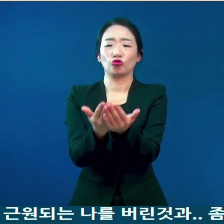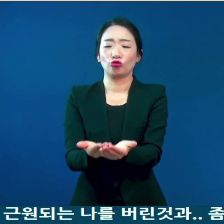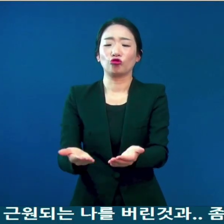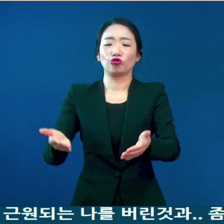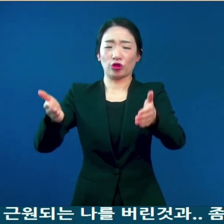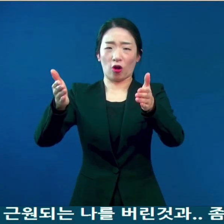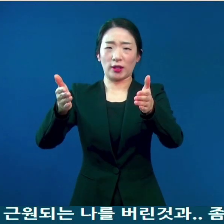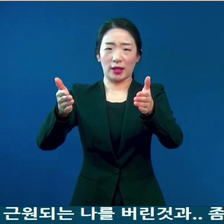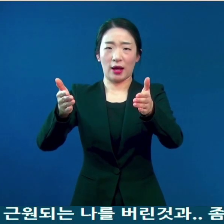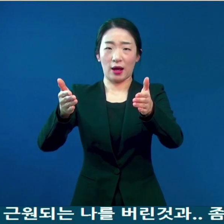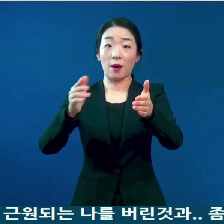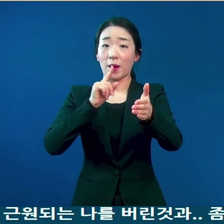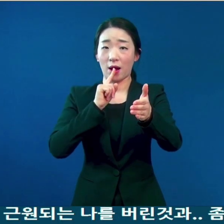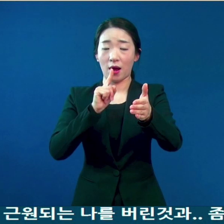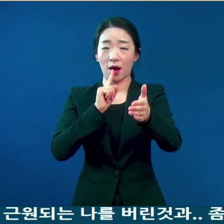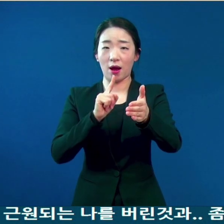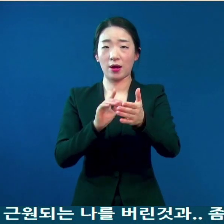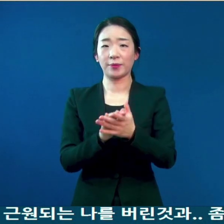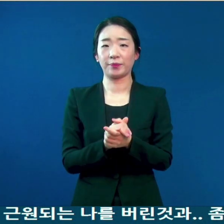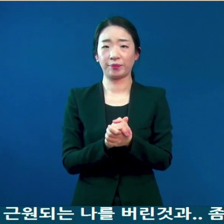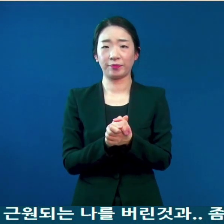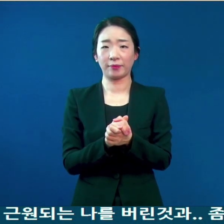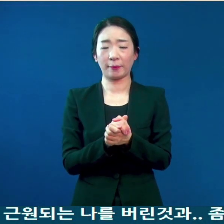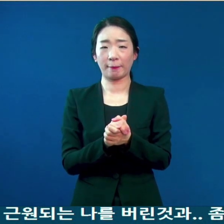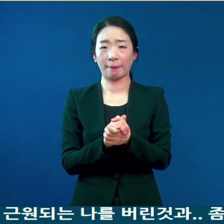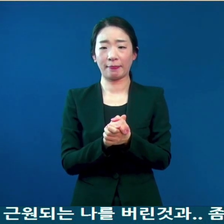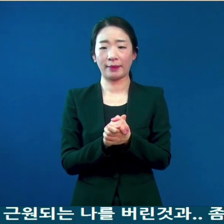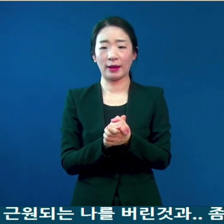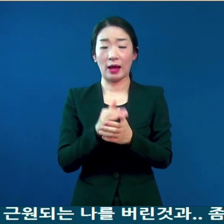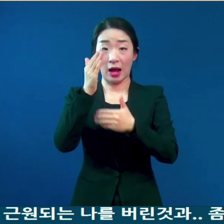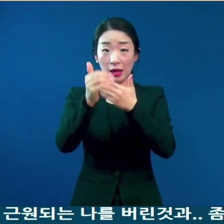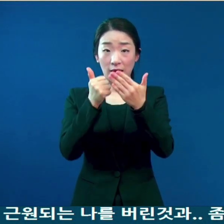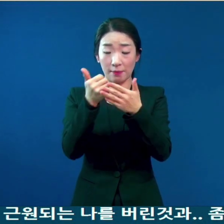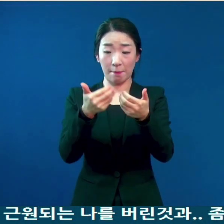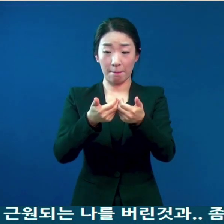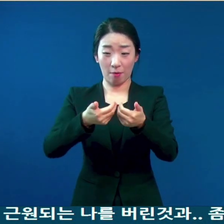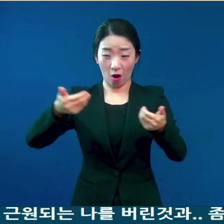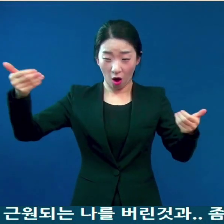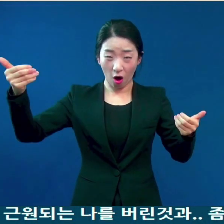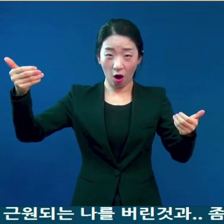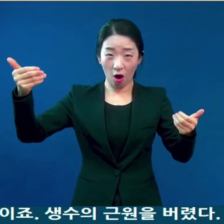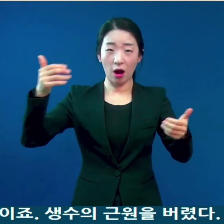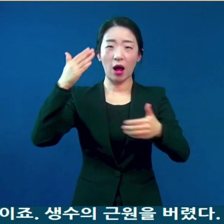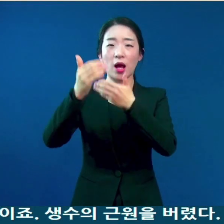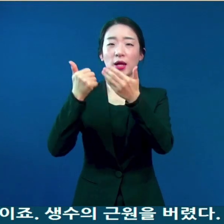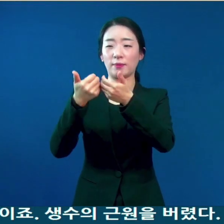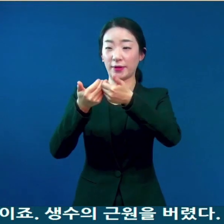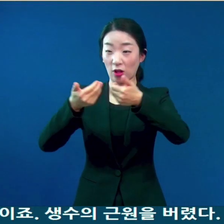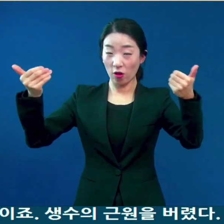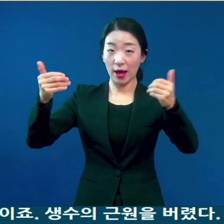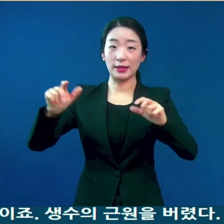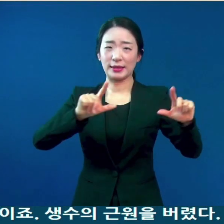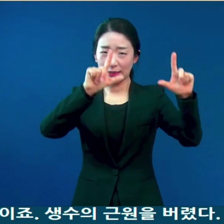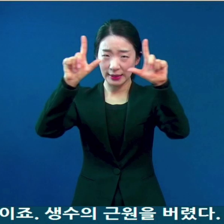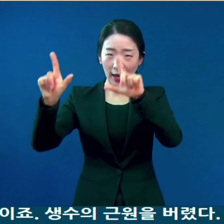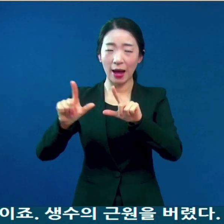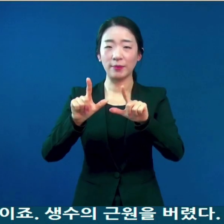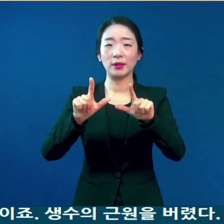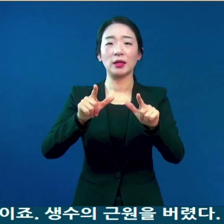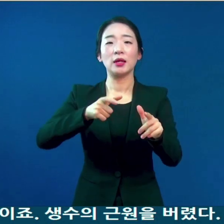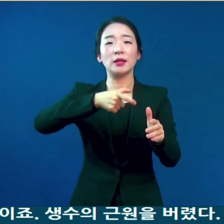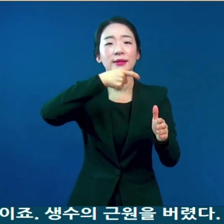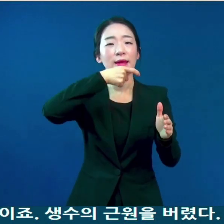샘을 잃어버렸다. 하나님을 멀리하는 삶, 하나님을 떠난 삶을